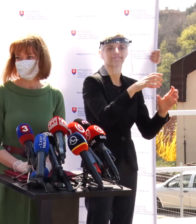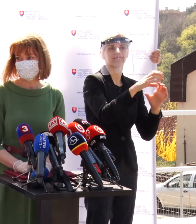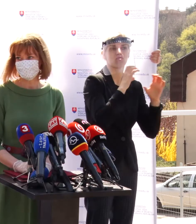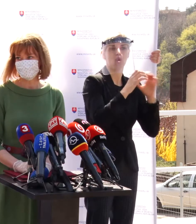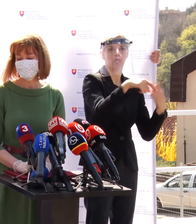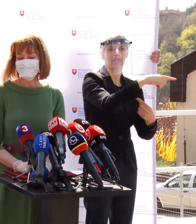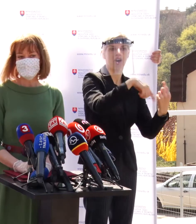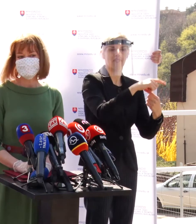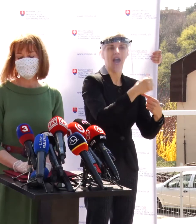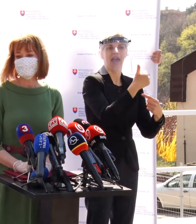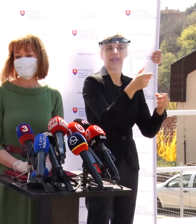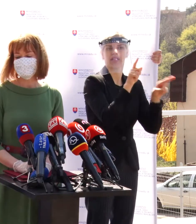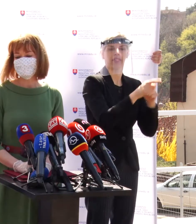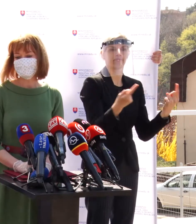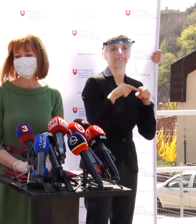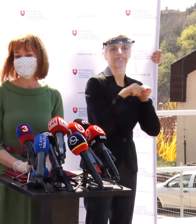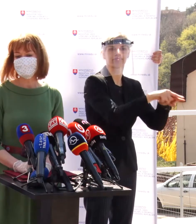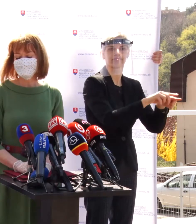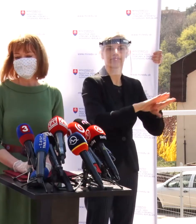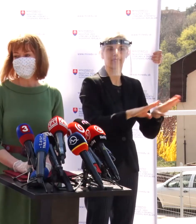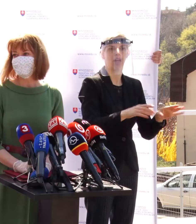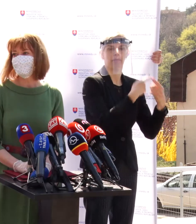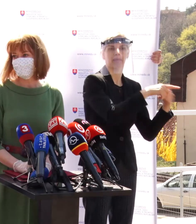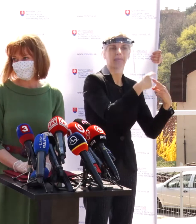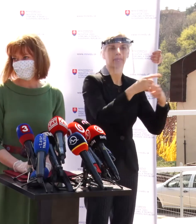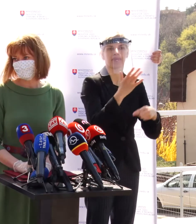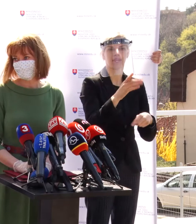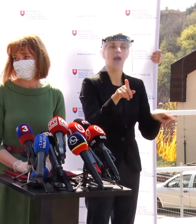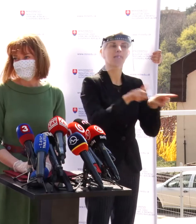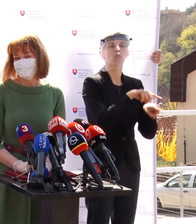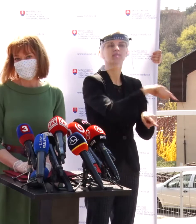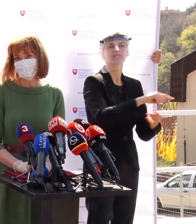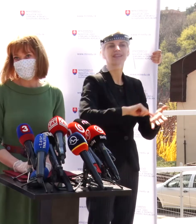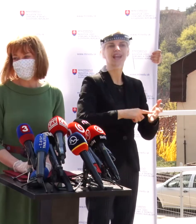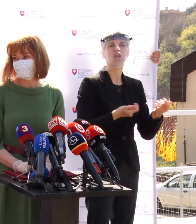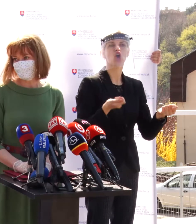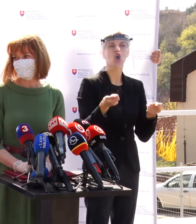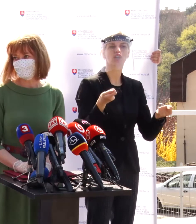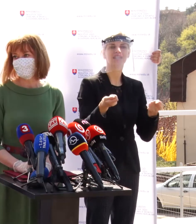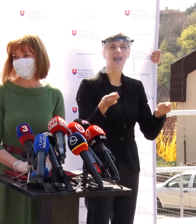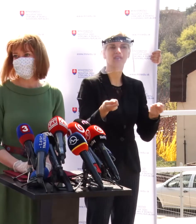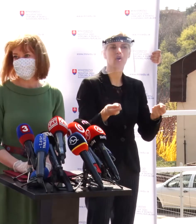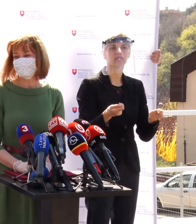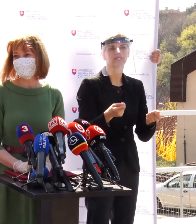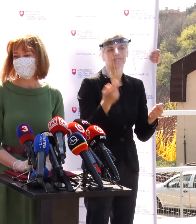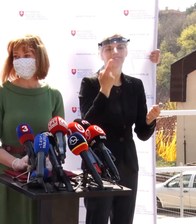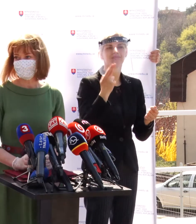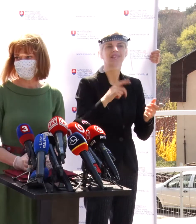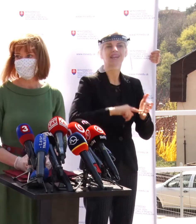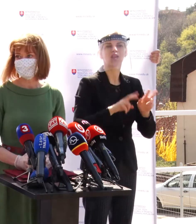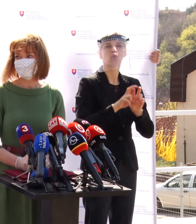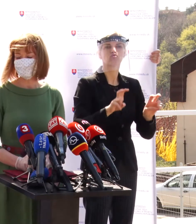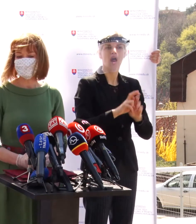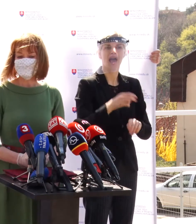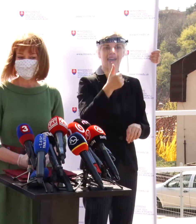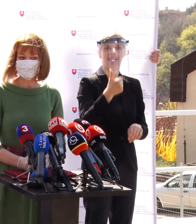nástroj používajú, a zároveň, aby si ustanovili triedného koordinátora, ktorý optimálne, aby to bol triedny učiteľ, aby bol jeden